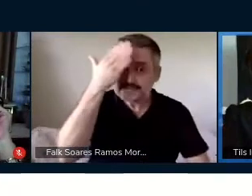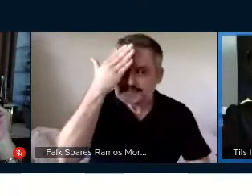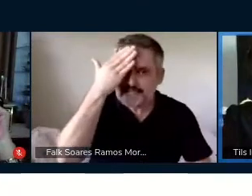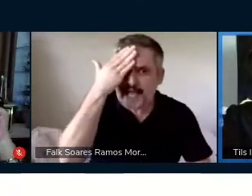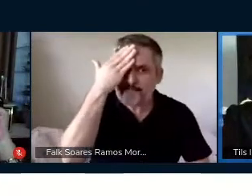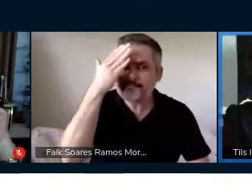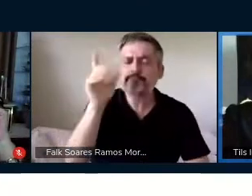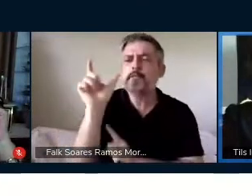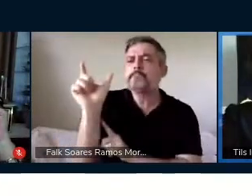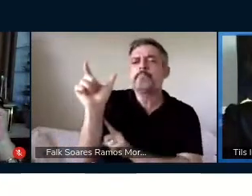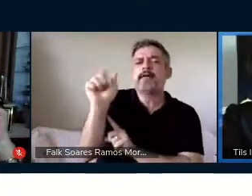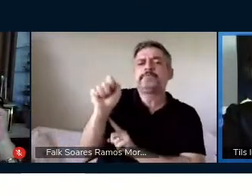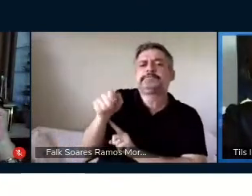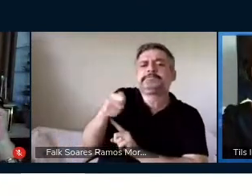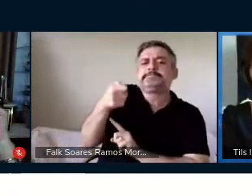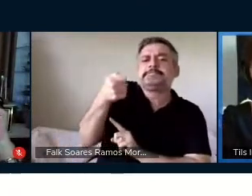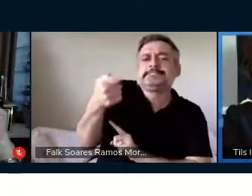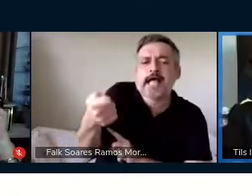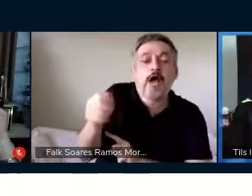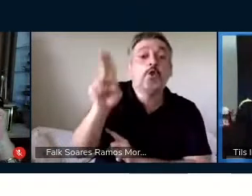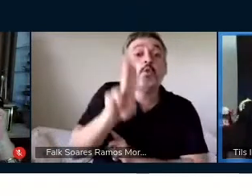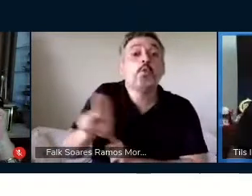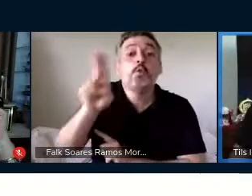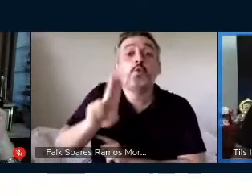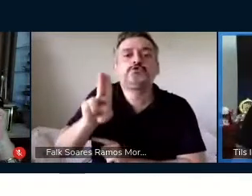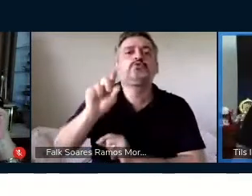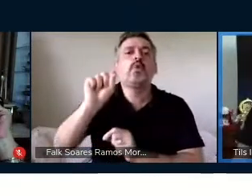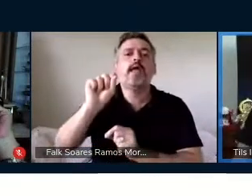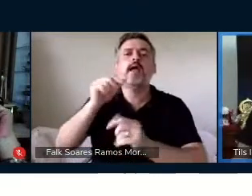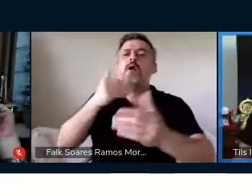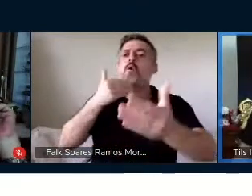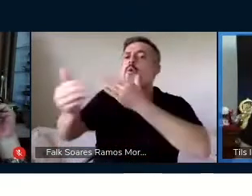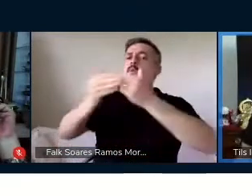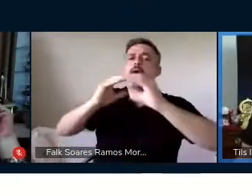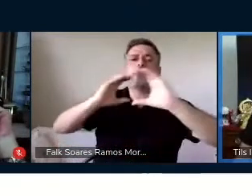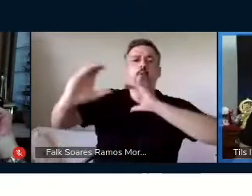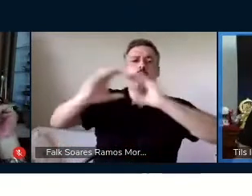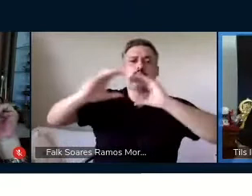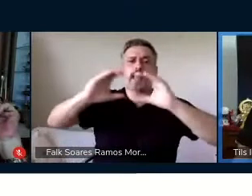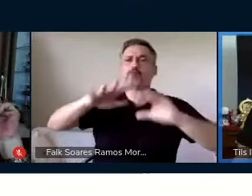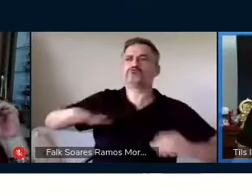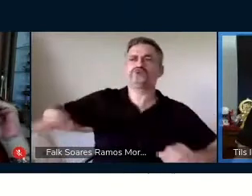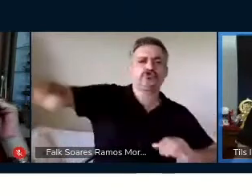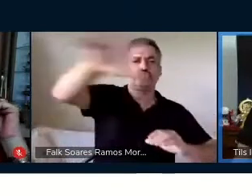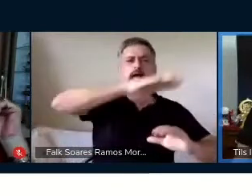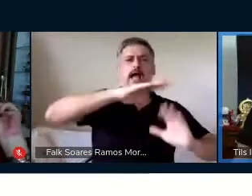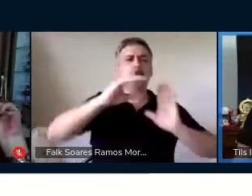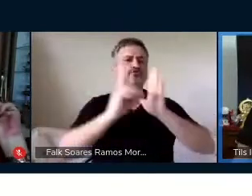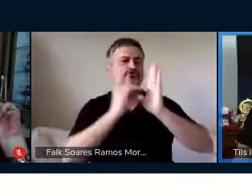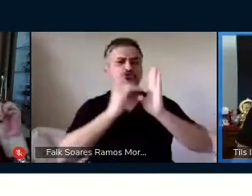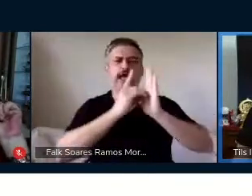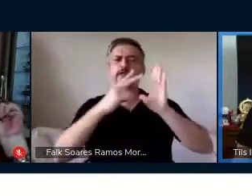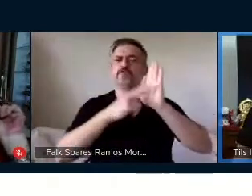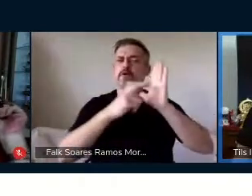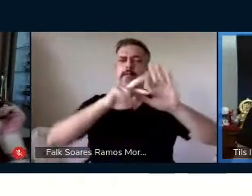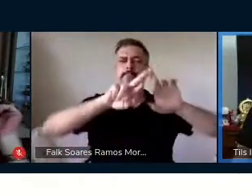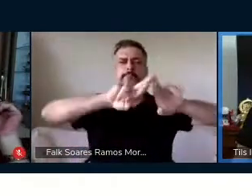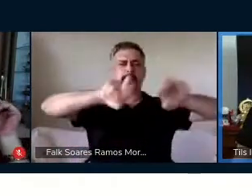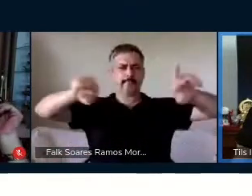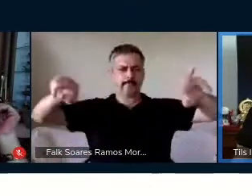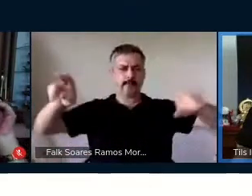LSB. E aí, nós temos a diferença que é sempre bom colocar. O sinal,